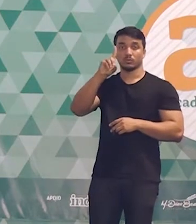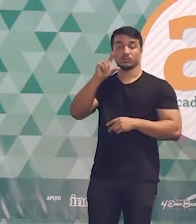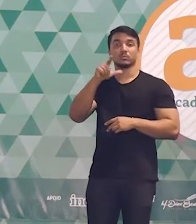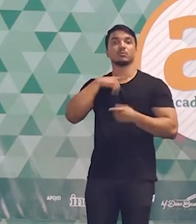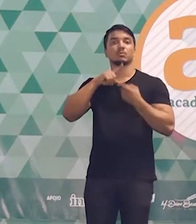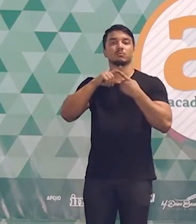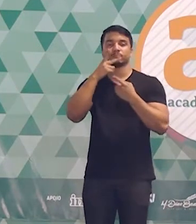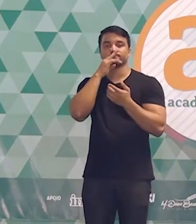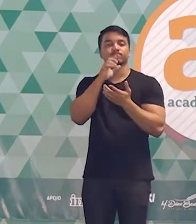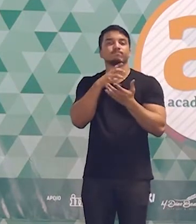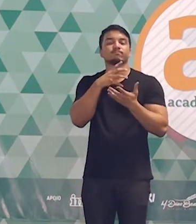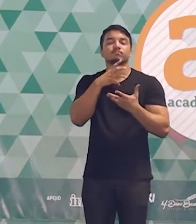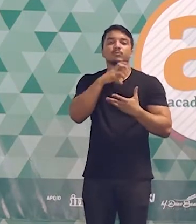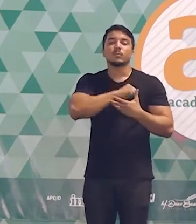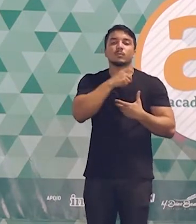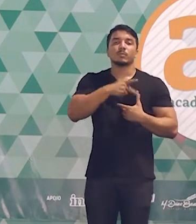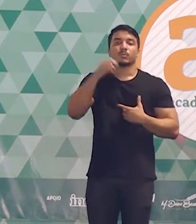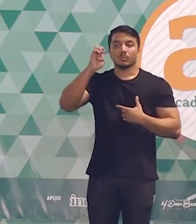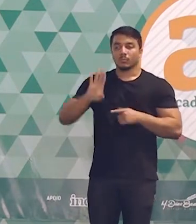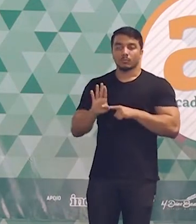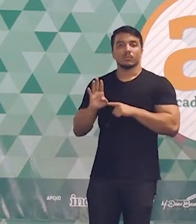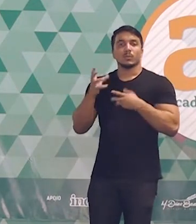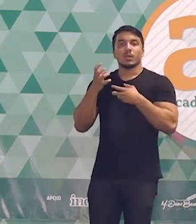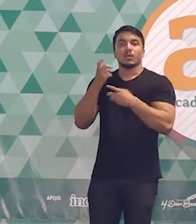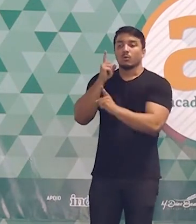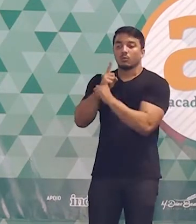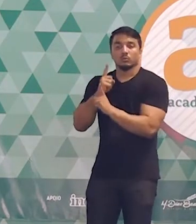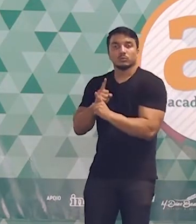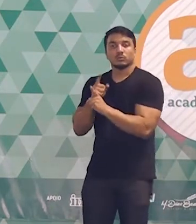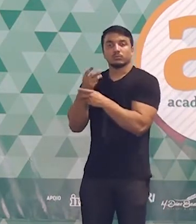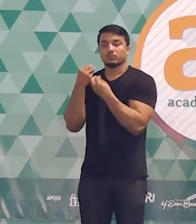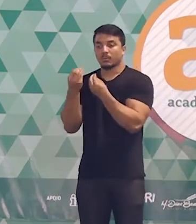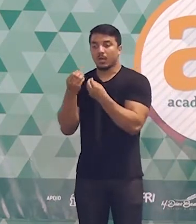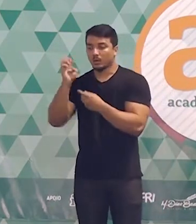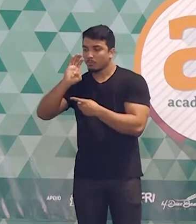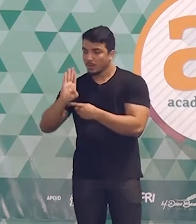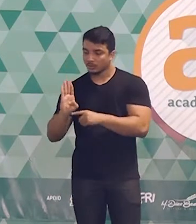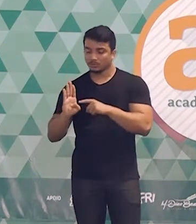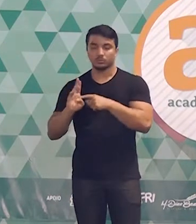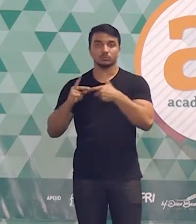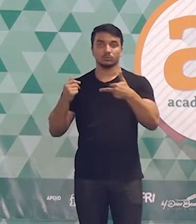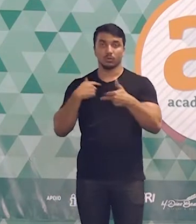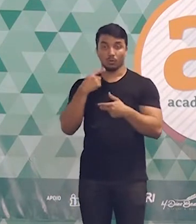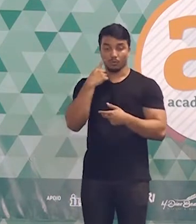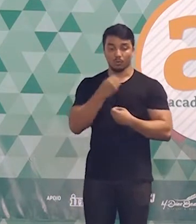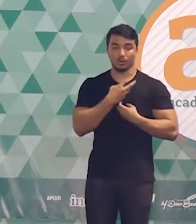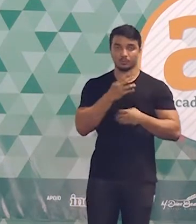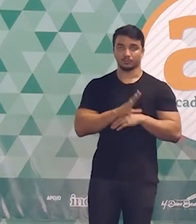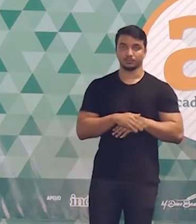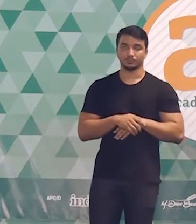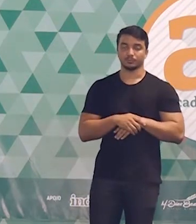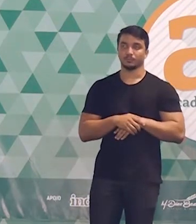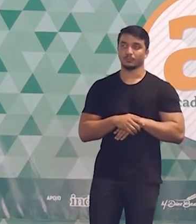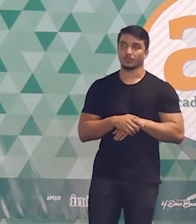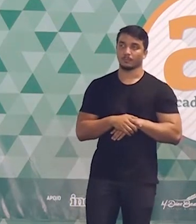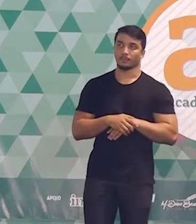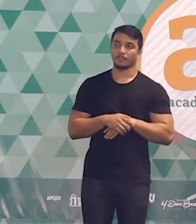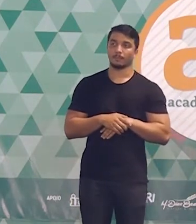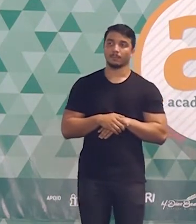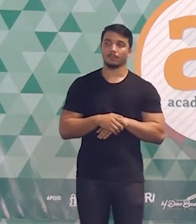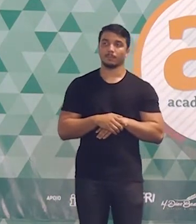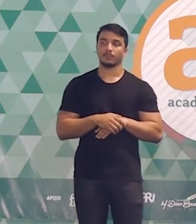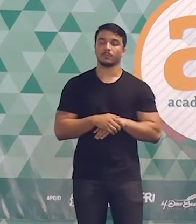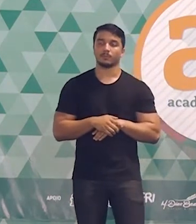mas nacionalista no sentido de querer encontrar um motivo para a nossa brasilidade. Olha um poema dele.